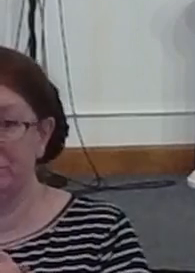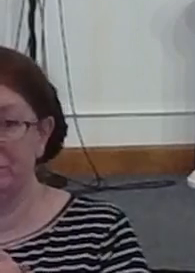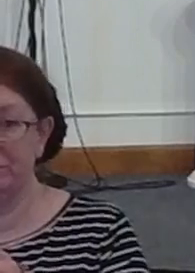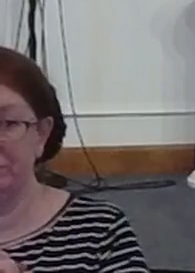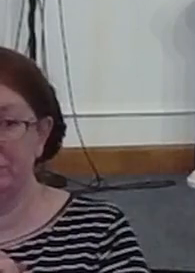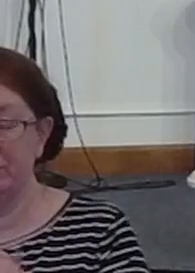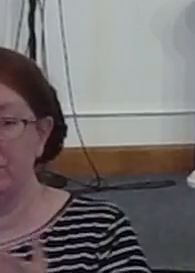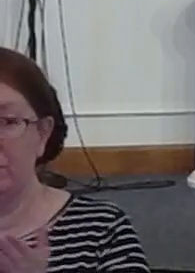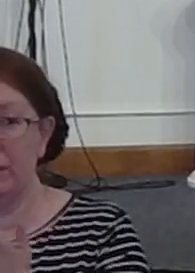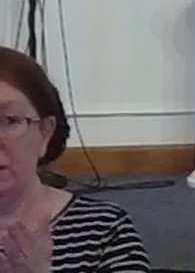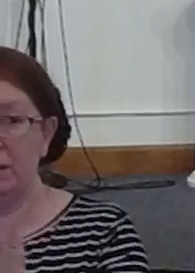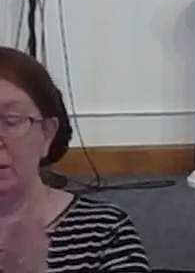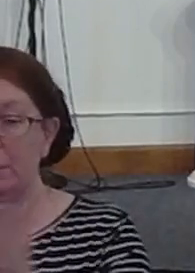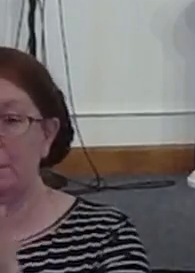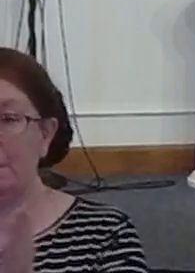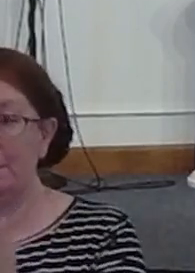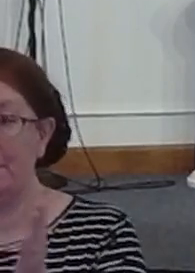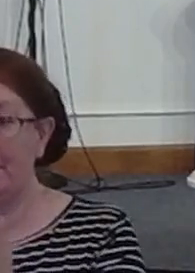su nombre.